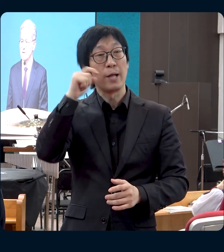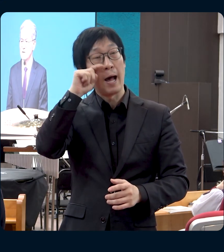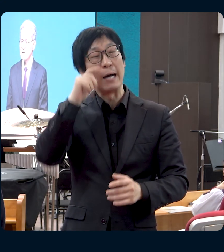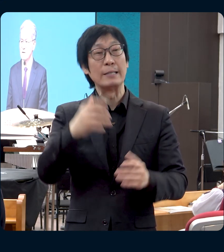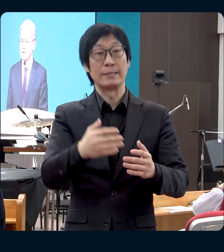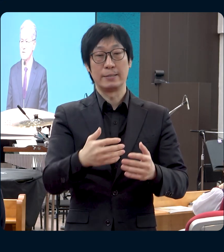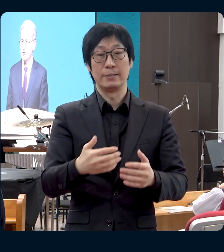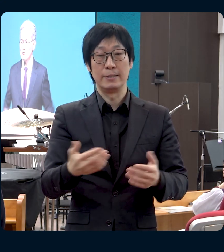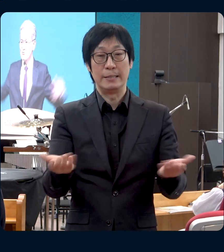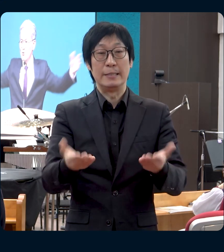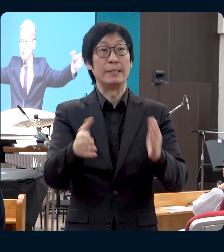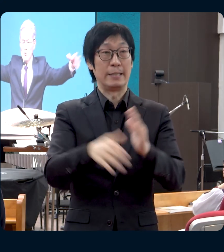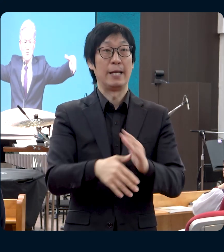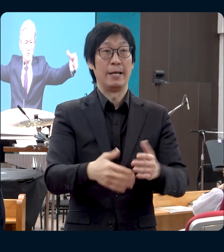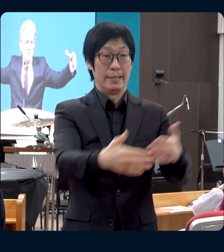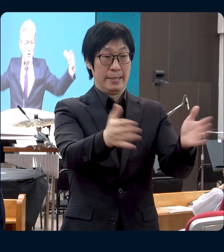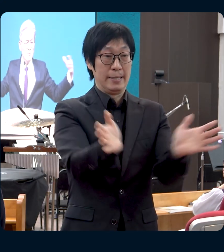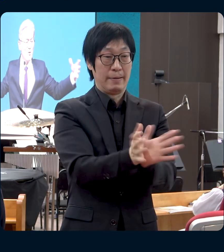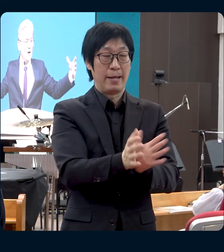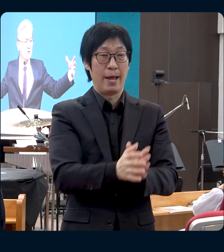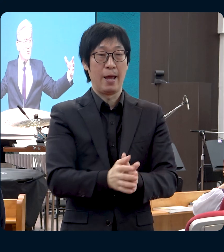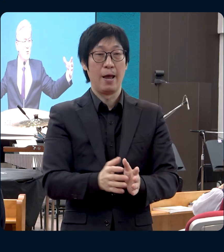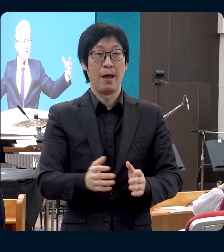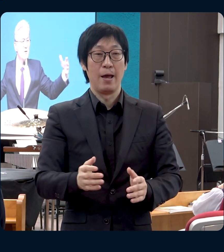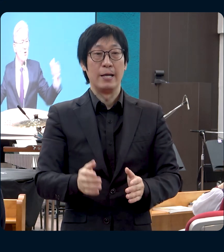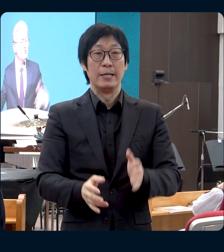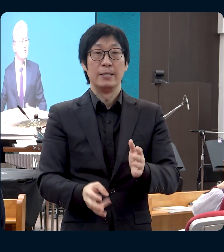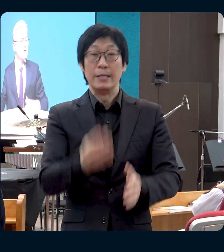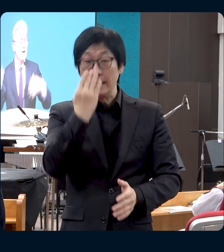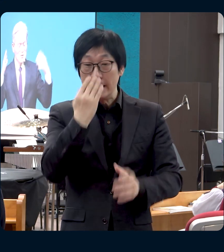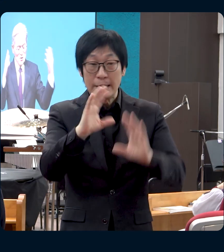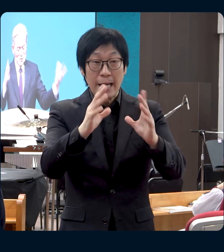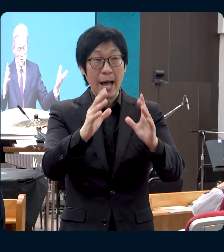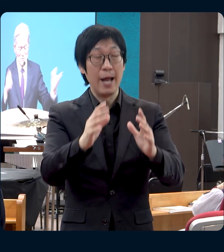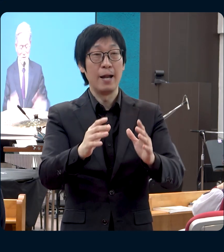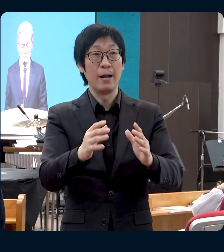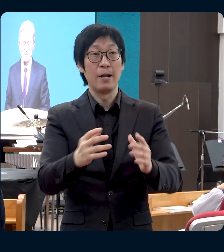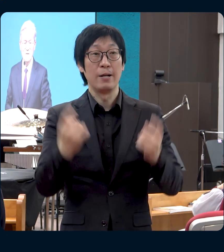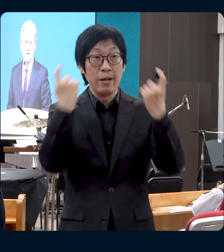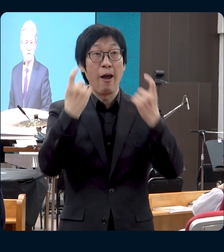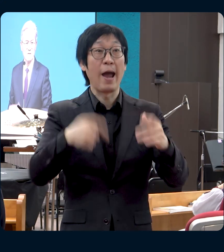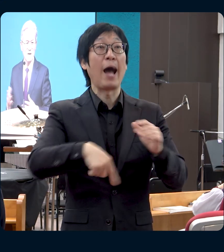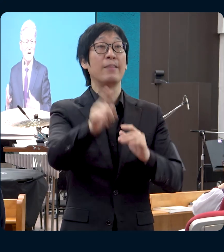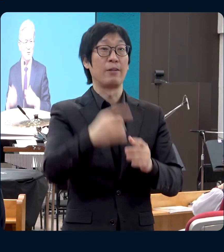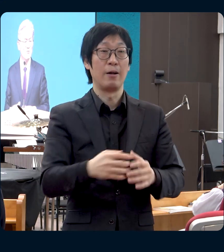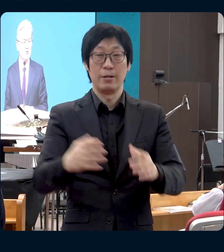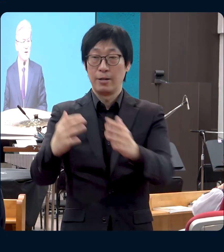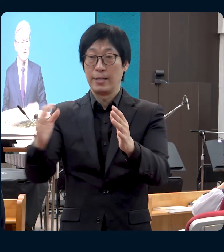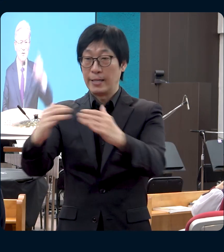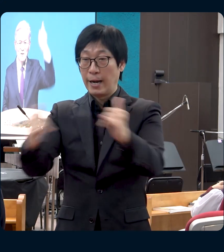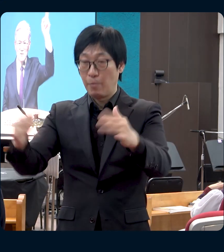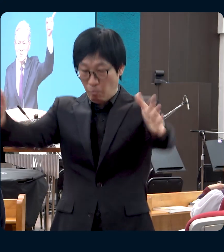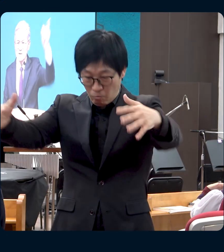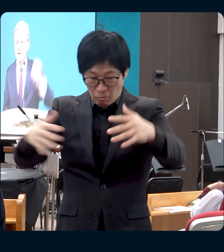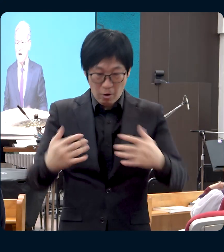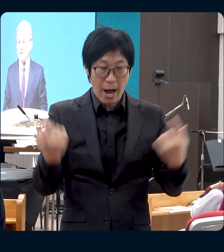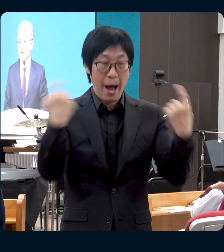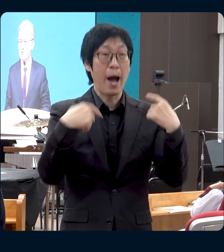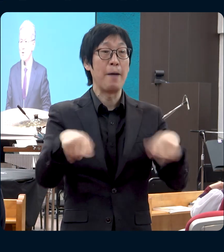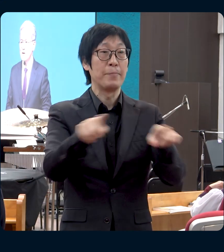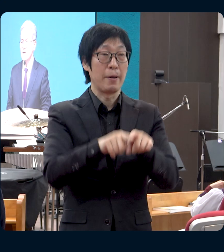모아서 전국적으로 성지순례 팀을 모아가지고 성지순례를 간 적이 있었습니다. 그때 했던 분 중에서